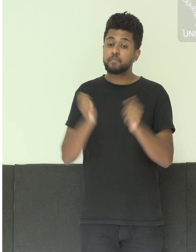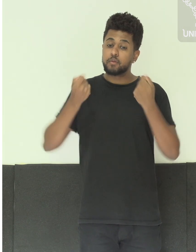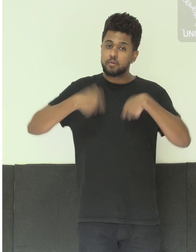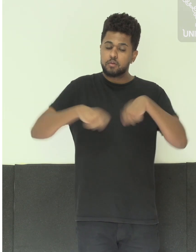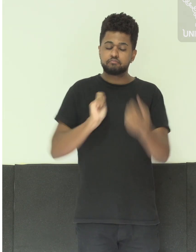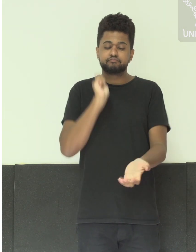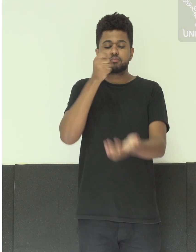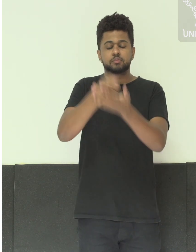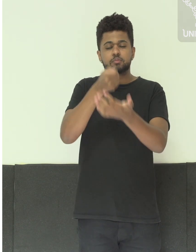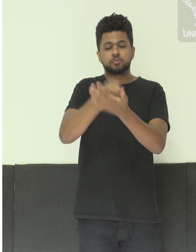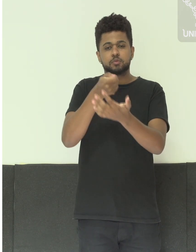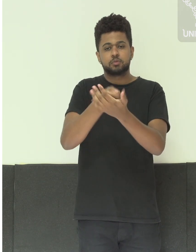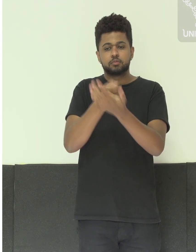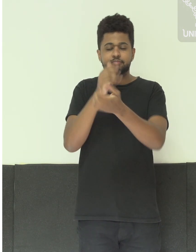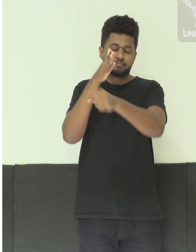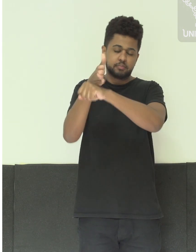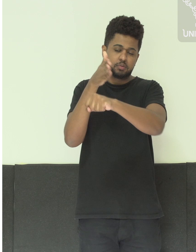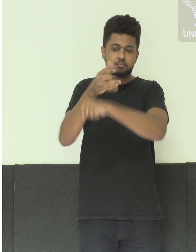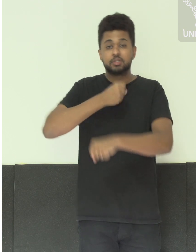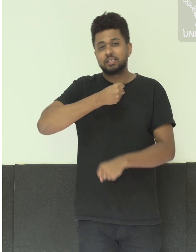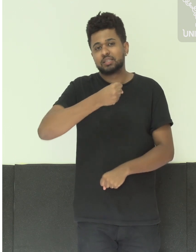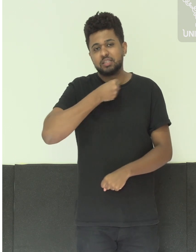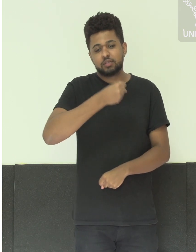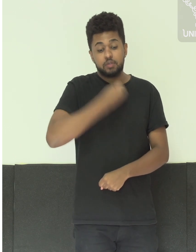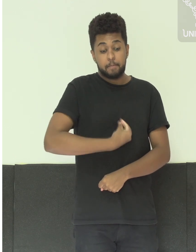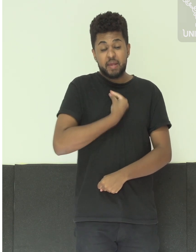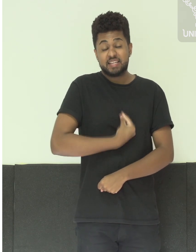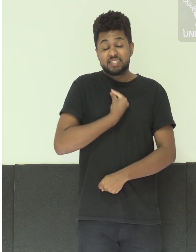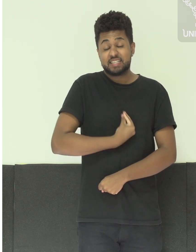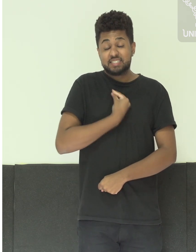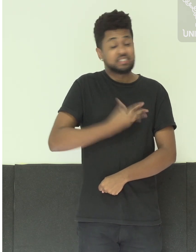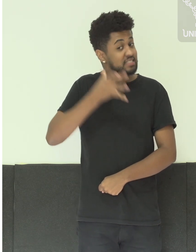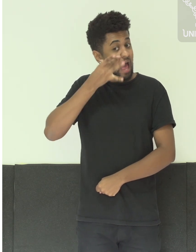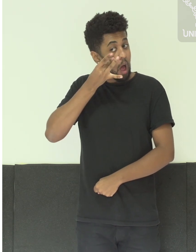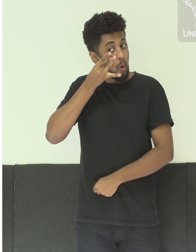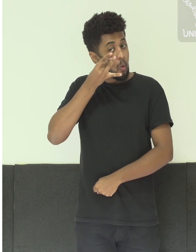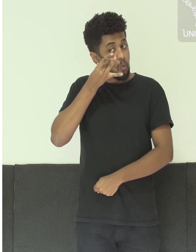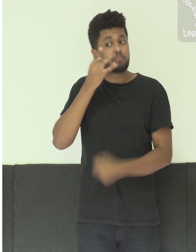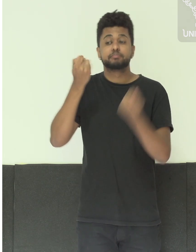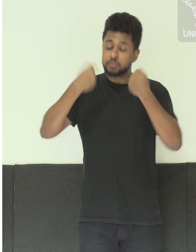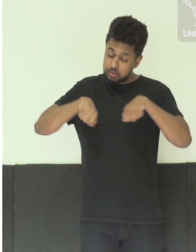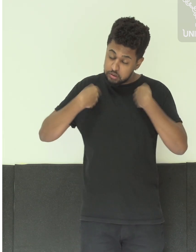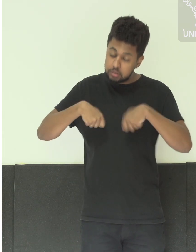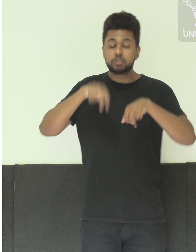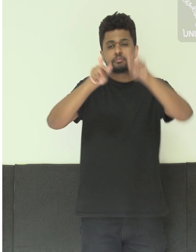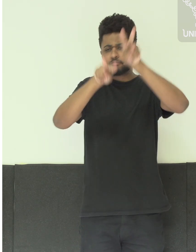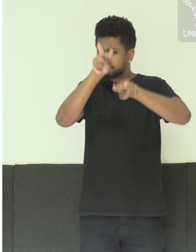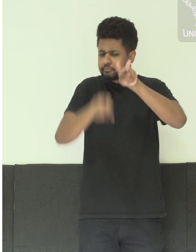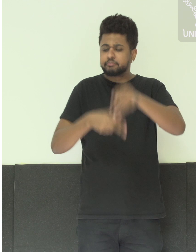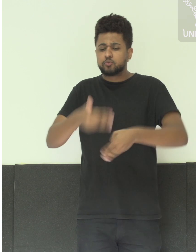deverão obrigatoriamente participar da entrevista presencial, devendo se atentar